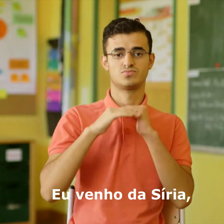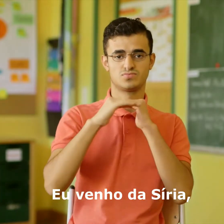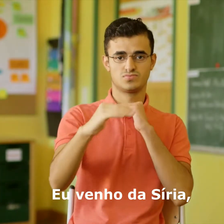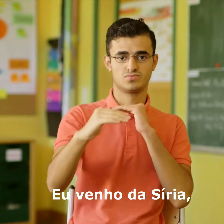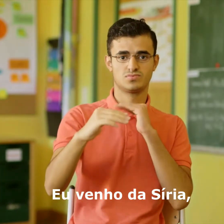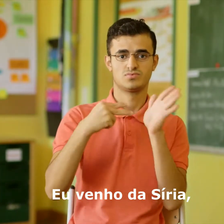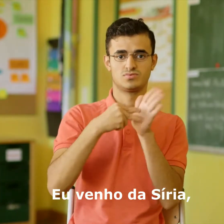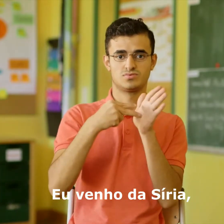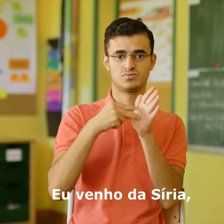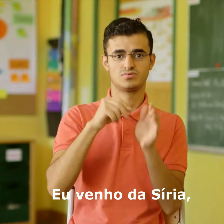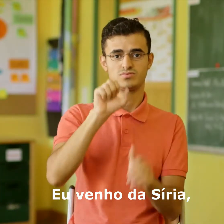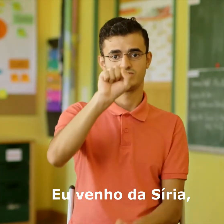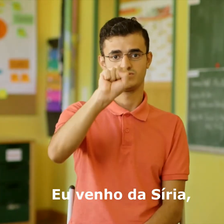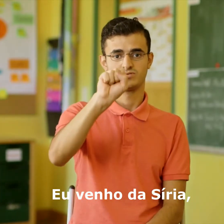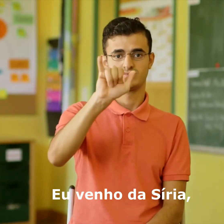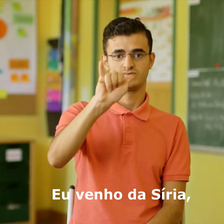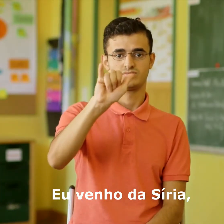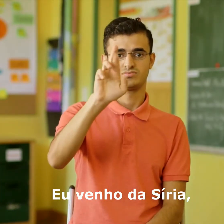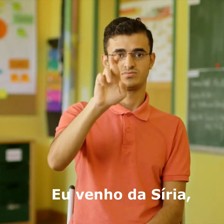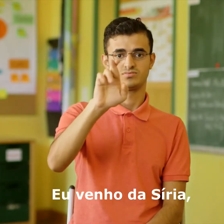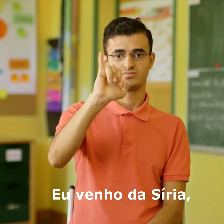Eu venho da Síria,